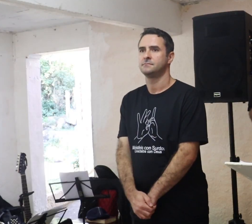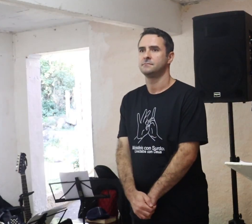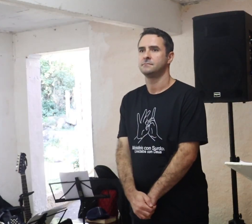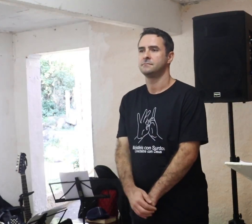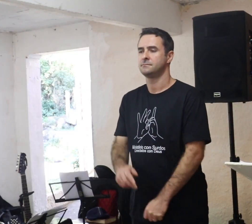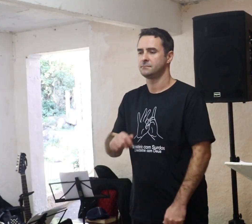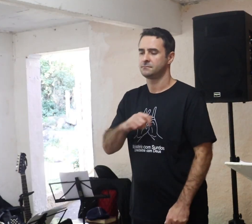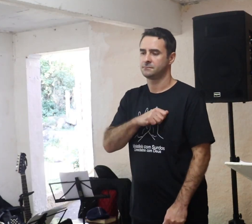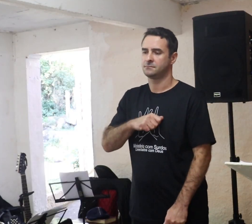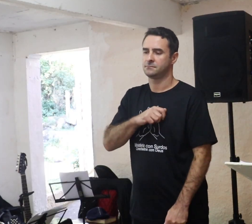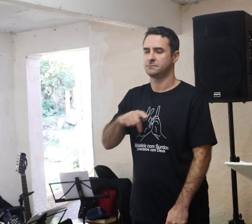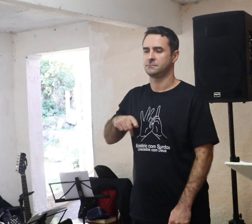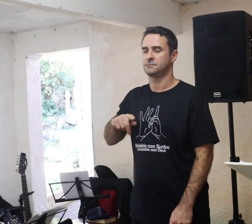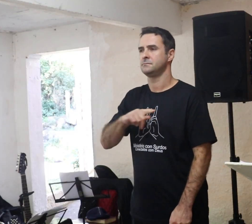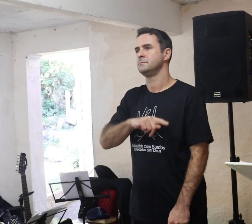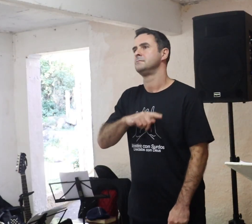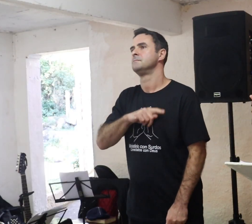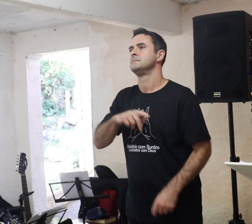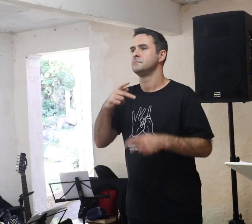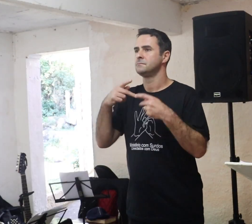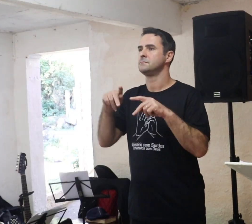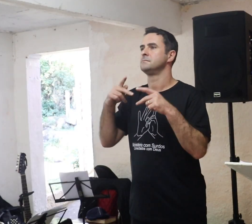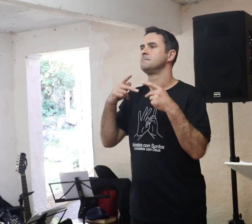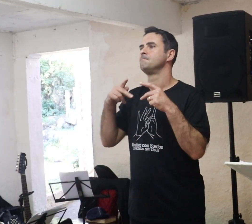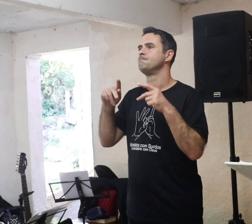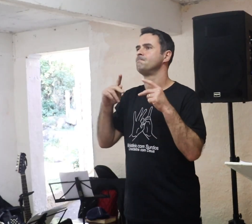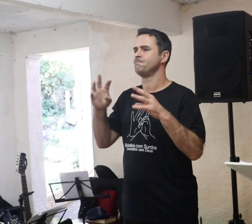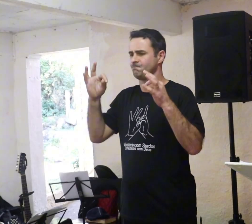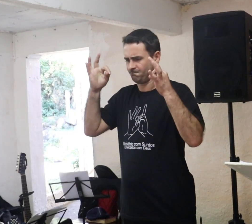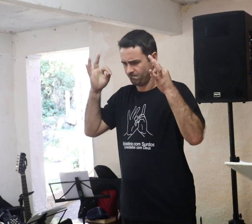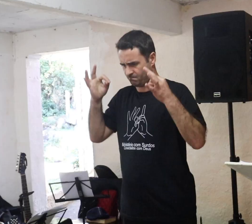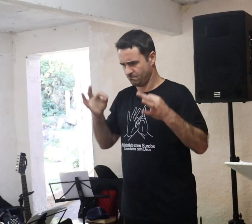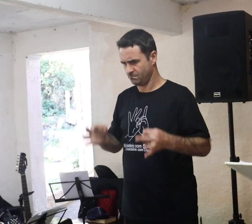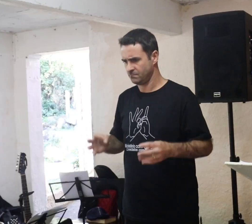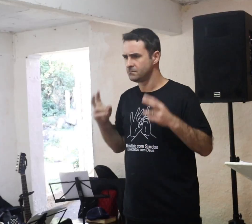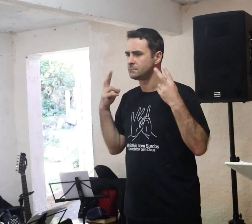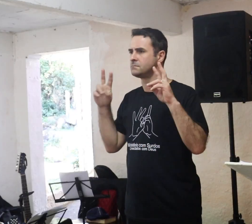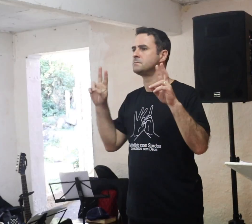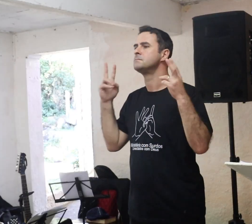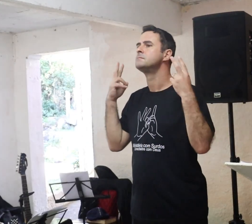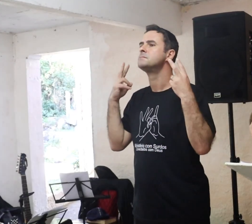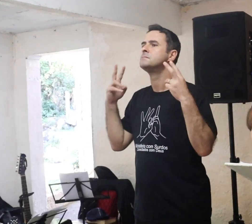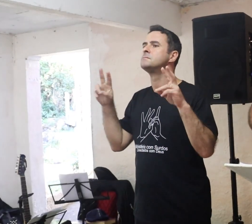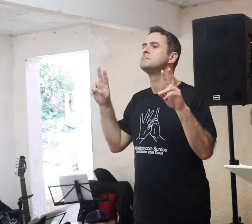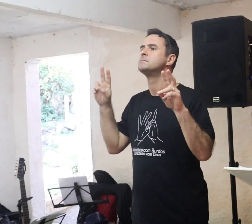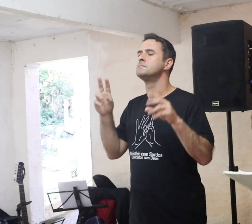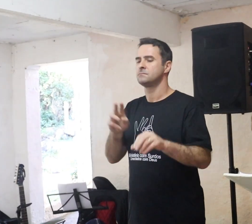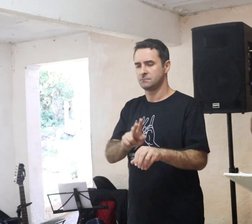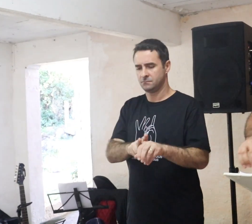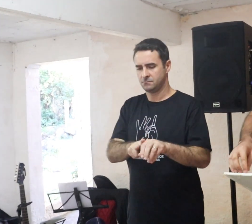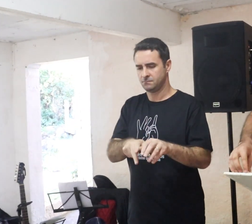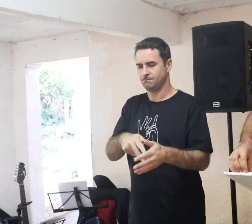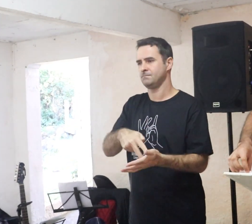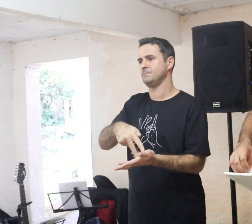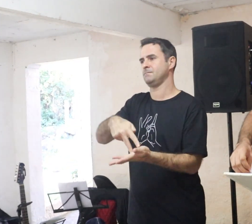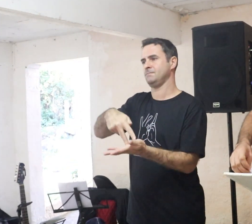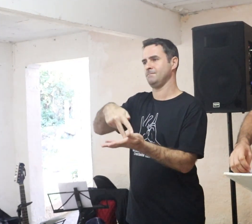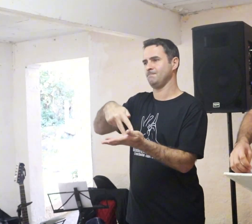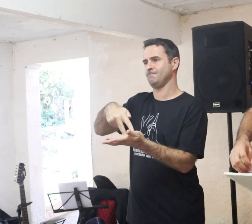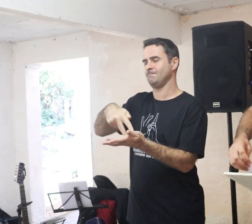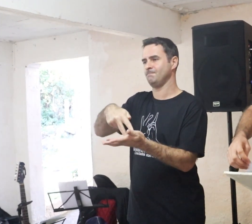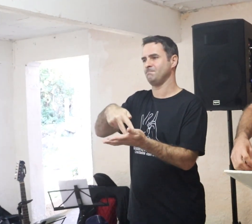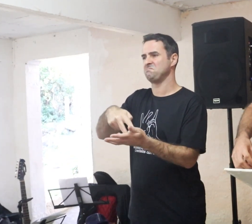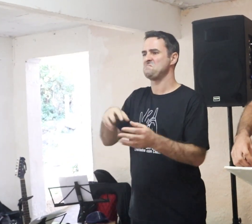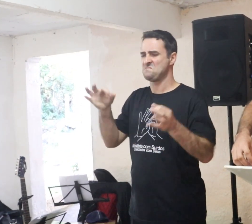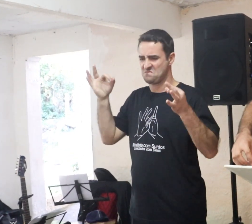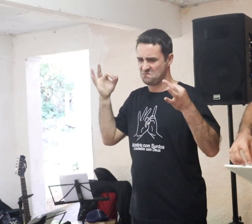O apóstolo Paulo, falando da certeza da vitória, a ressurreição é uma